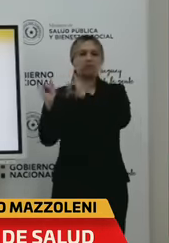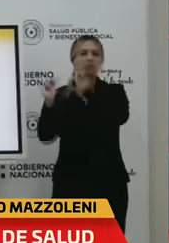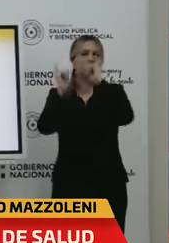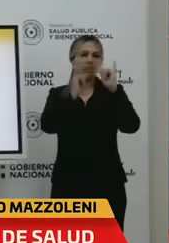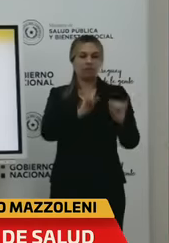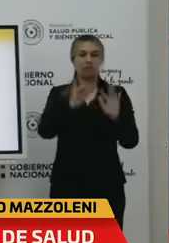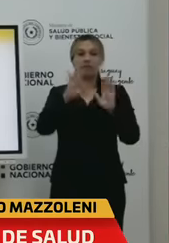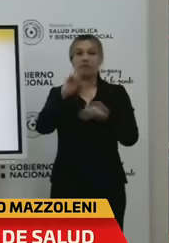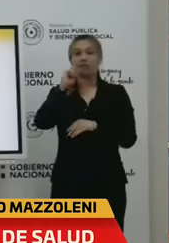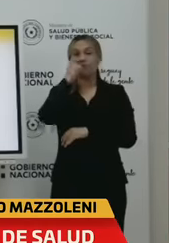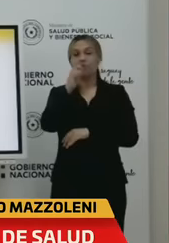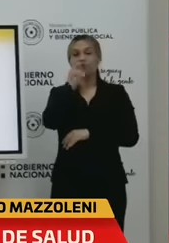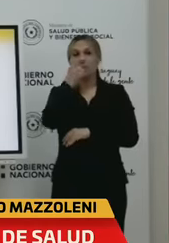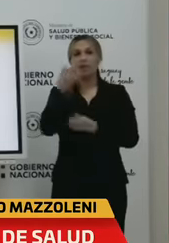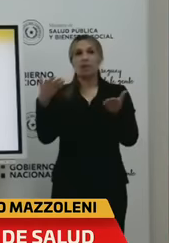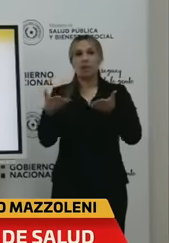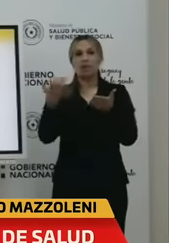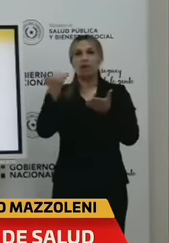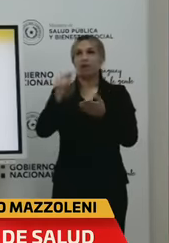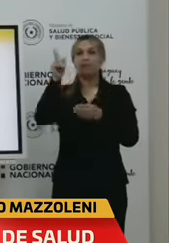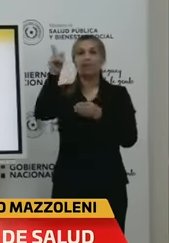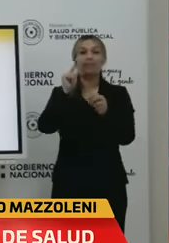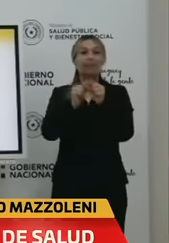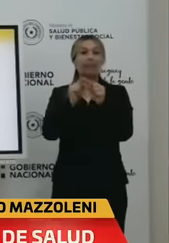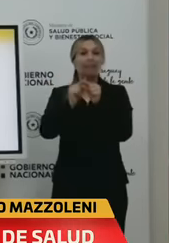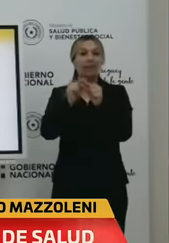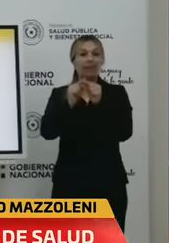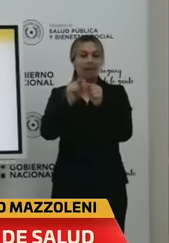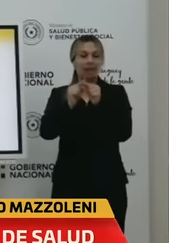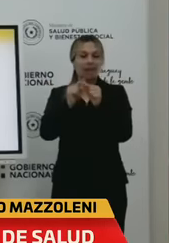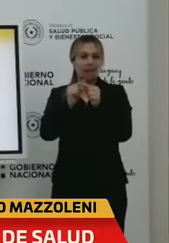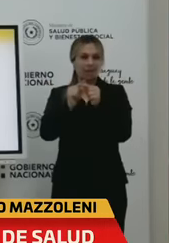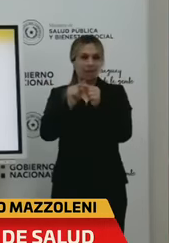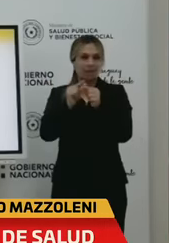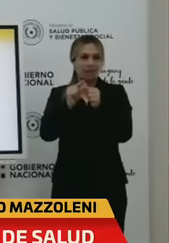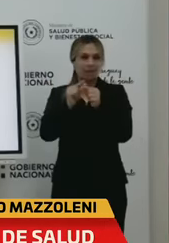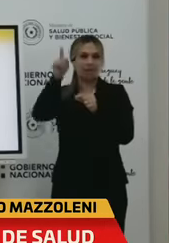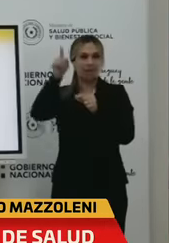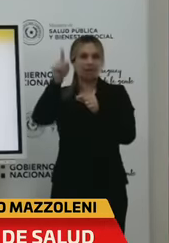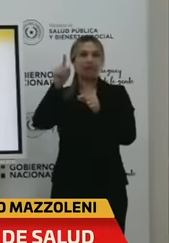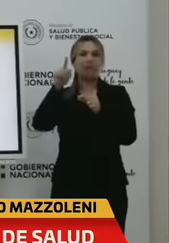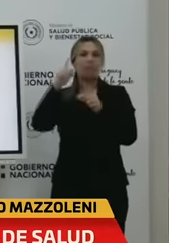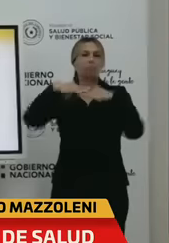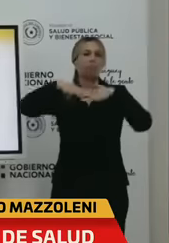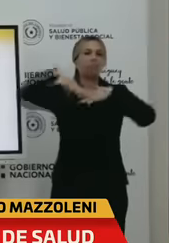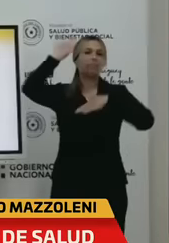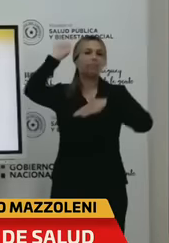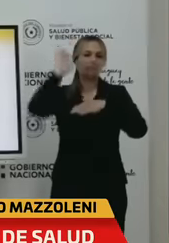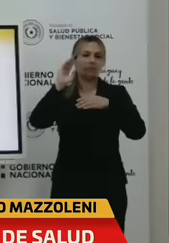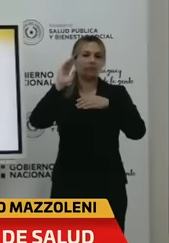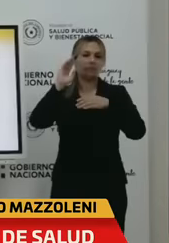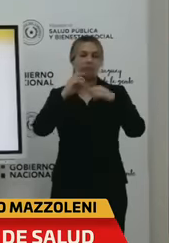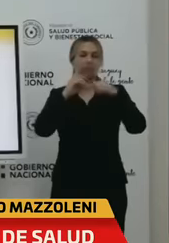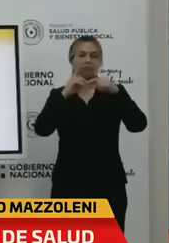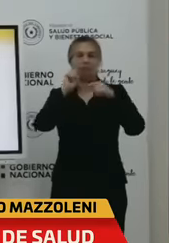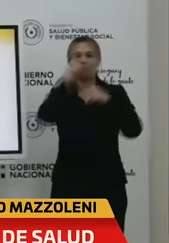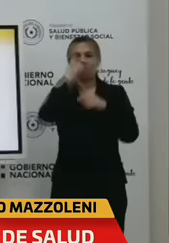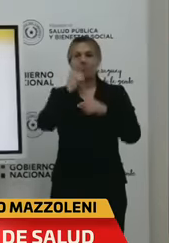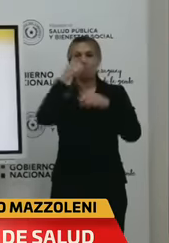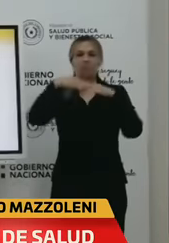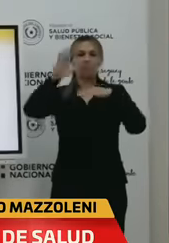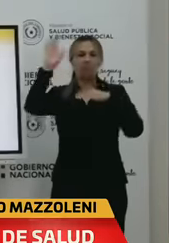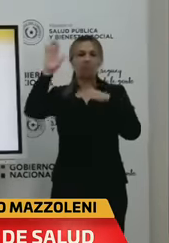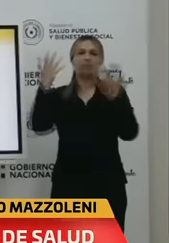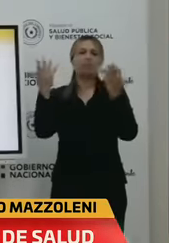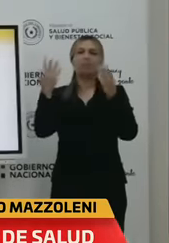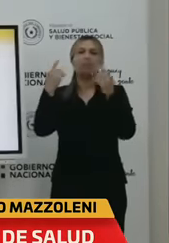que, si no me falla la memoria, Israel es el país que hace más test por población, ¿verdad? Son estrategias combinadas, o sea, una cosa